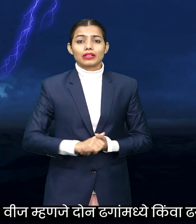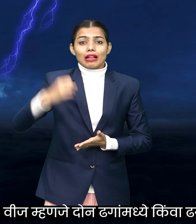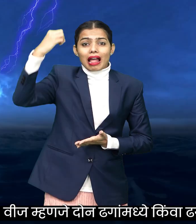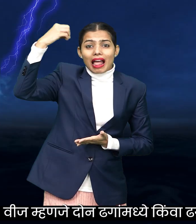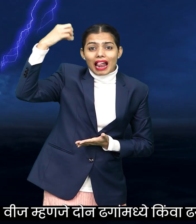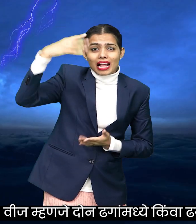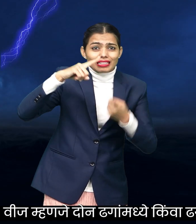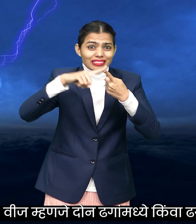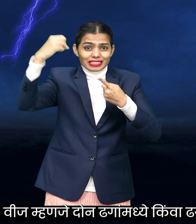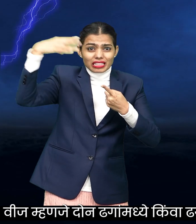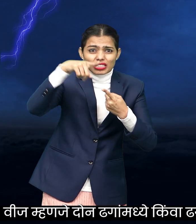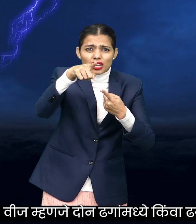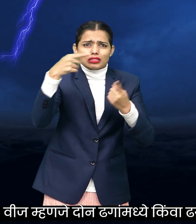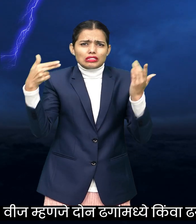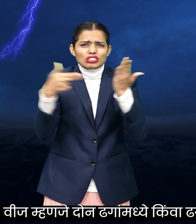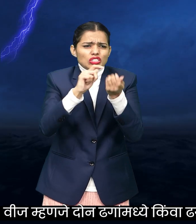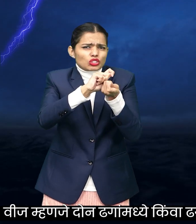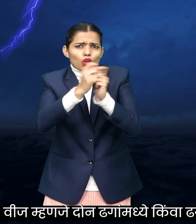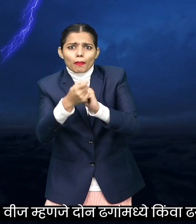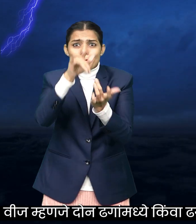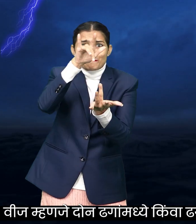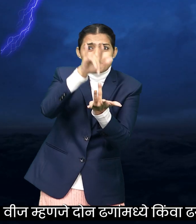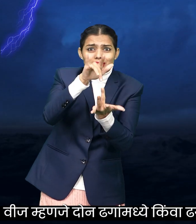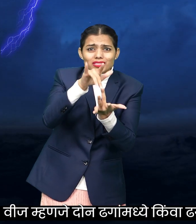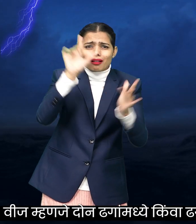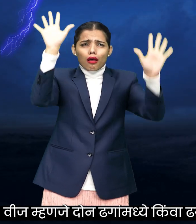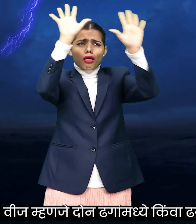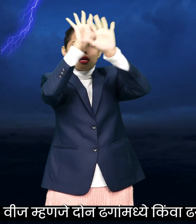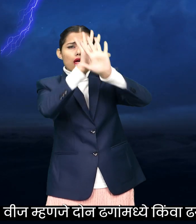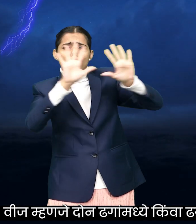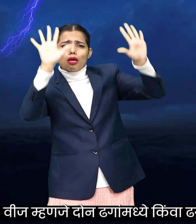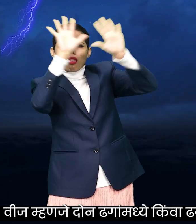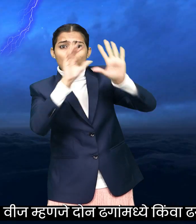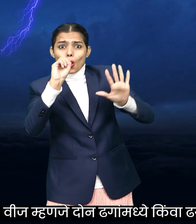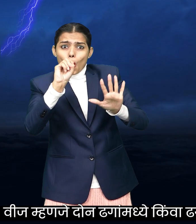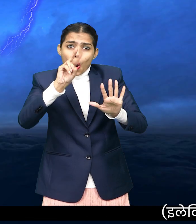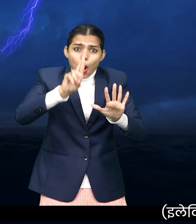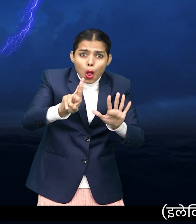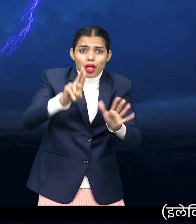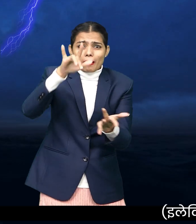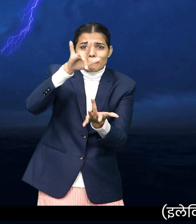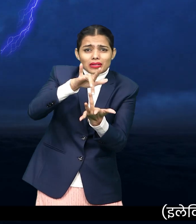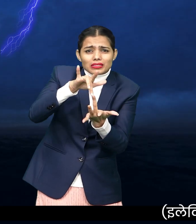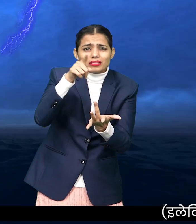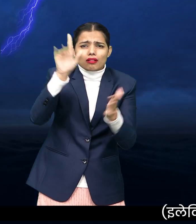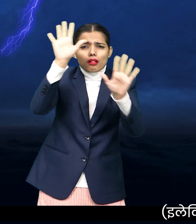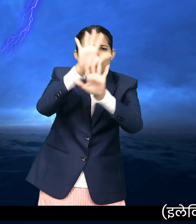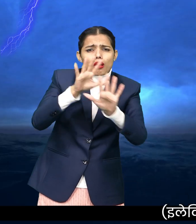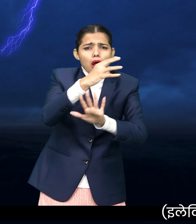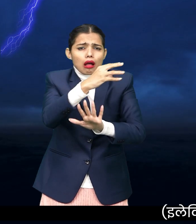वीज म्हणजे दोन ढगांमध्ये किंवा ढग आणि पृथ्वी यांच्यामध्ये होणारा विद्युत उत्सर्जन, इलेक्ट्रिक डिस्चार्ज